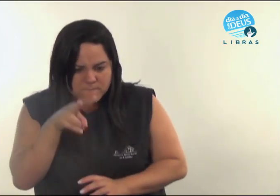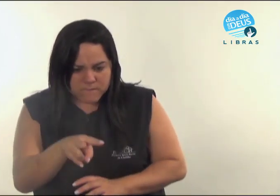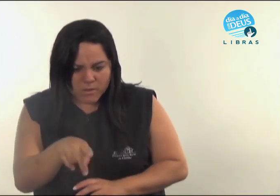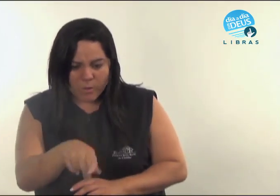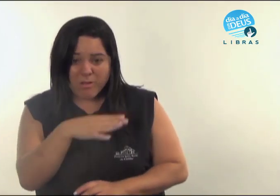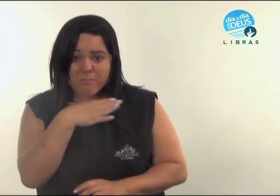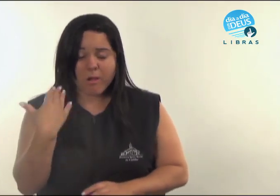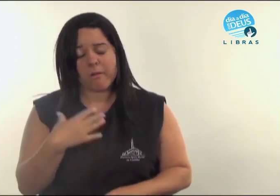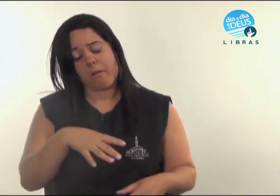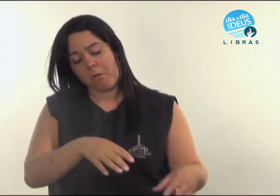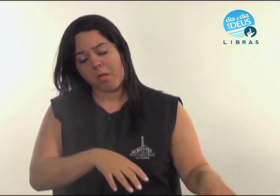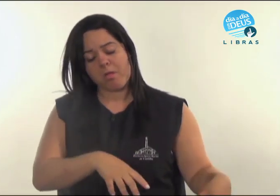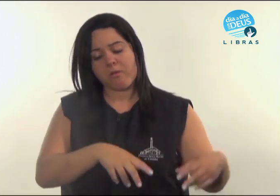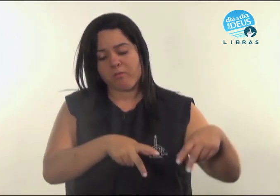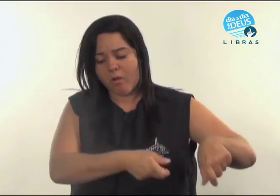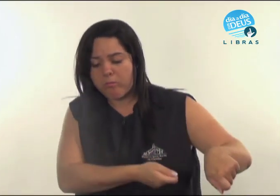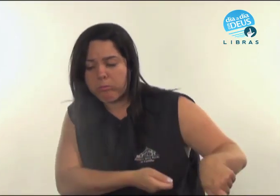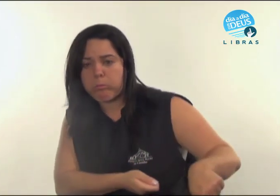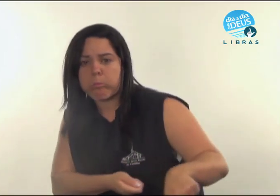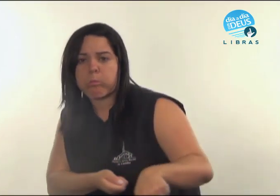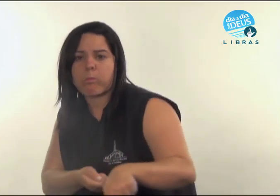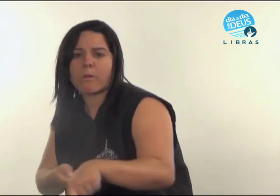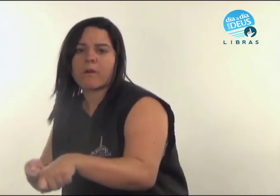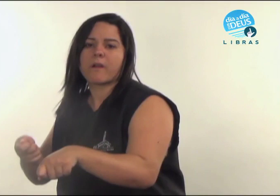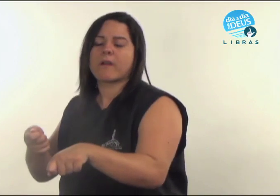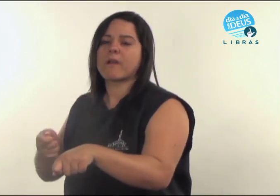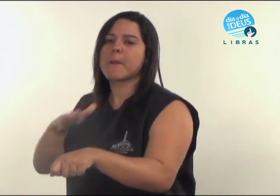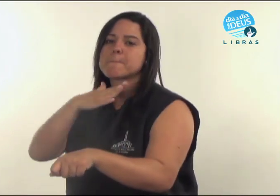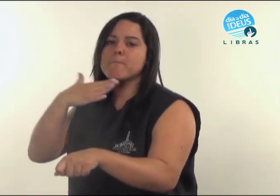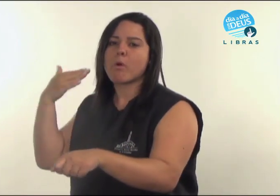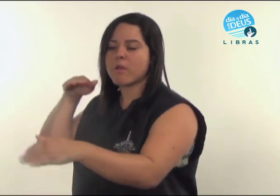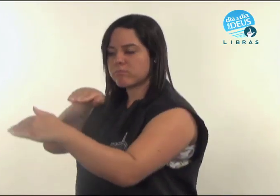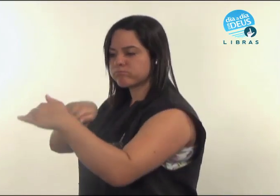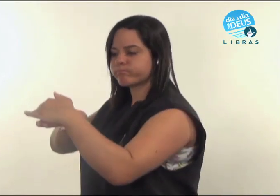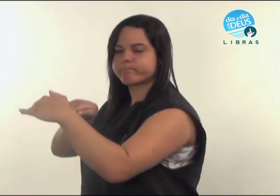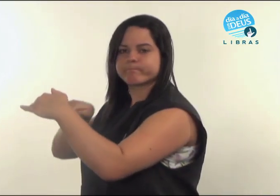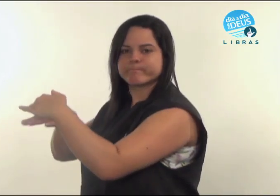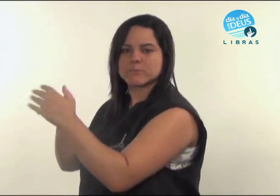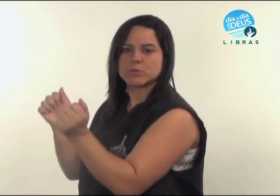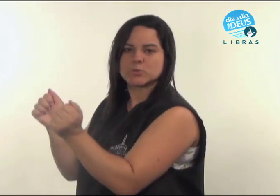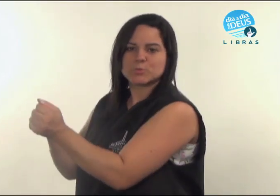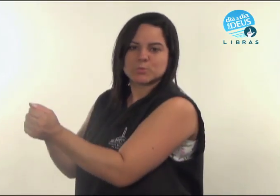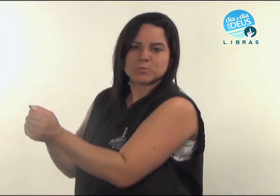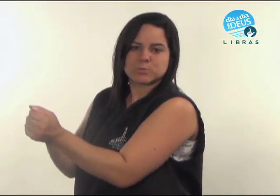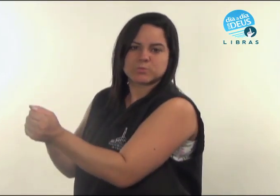estava morta, levaram o corpo dela e o sepultaram ao lado do marido.